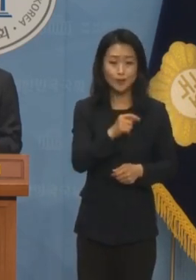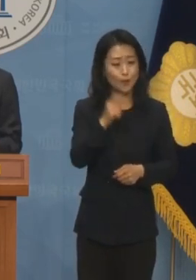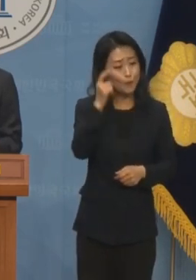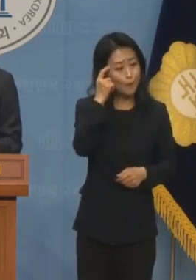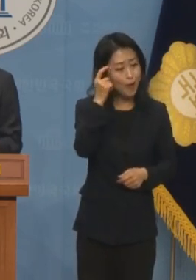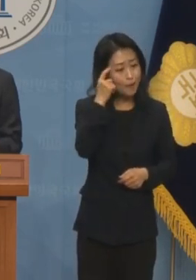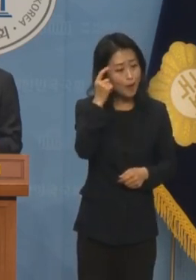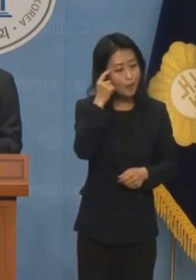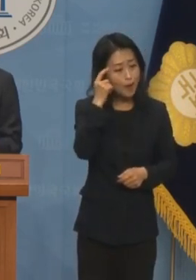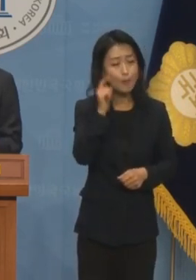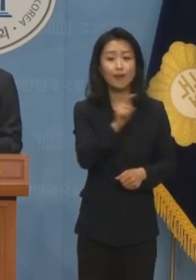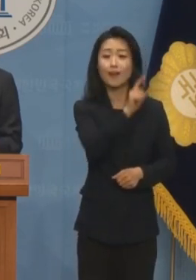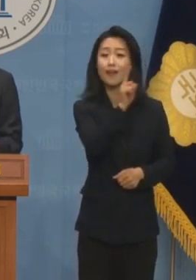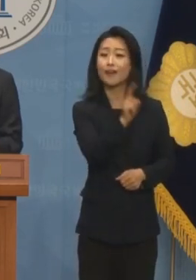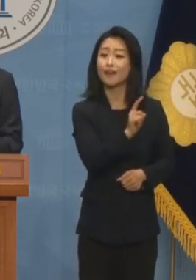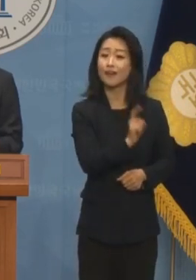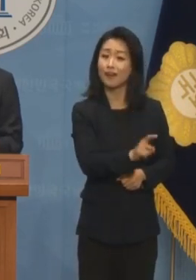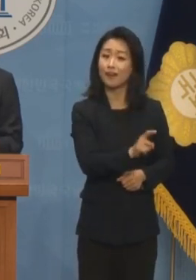잡힌 것입니까?